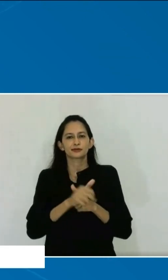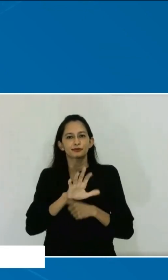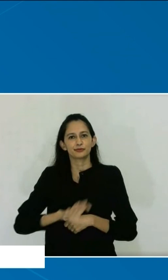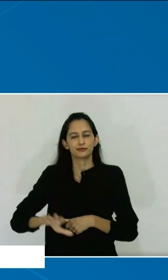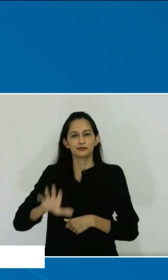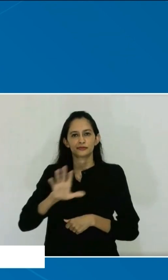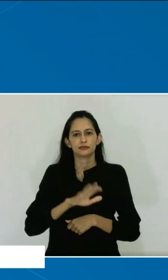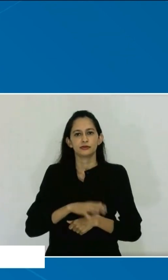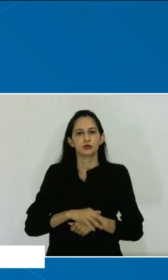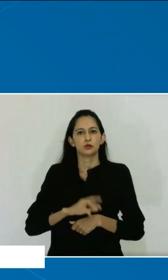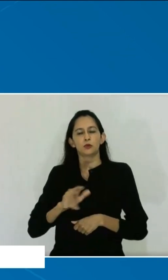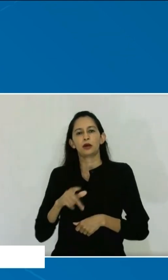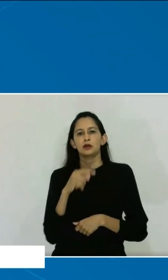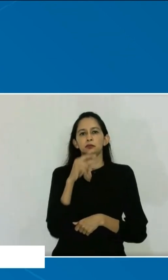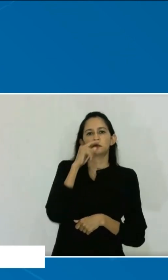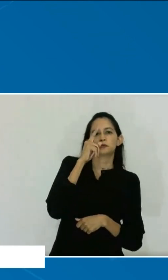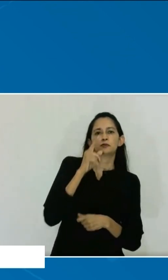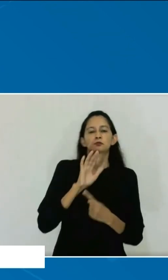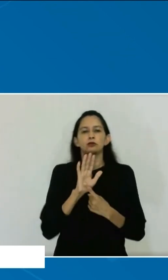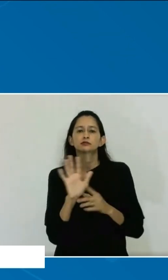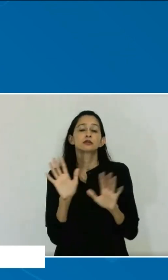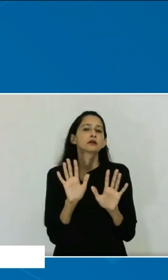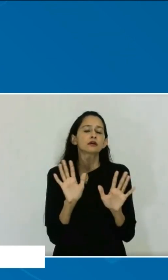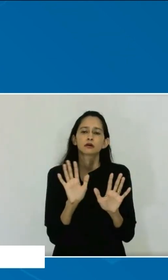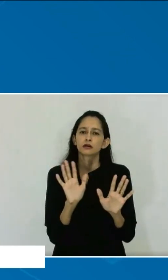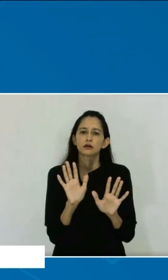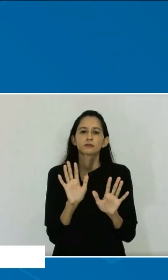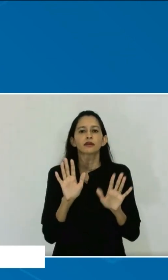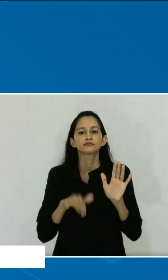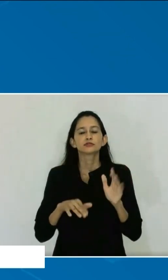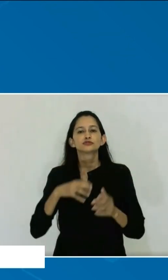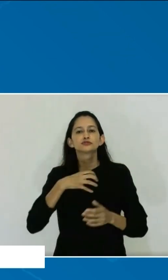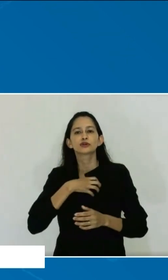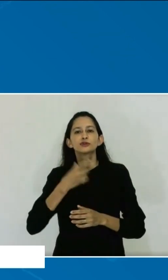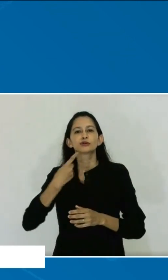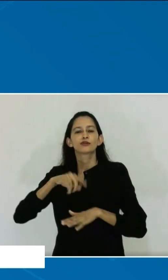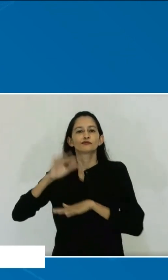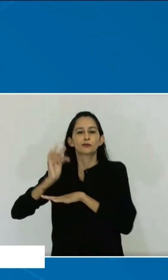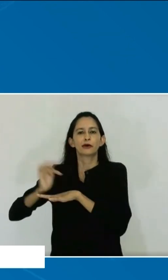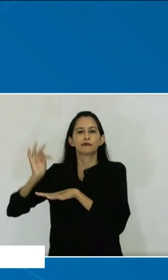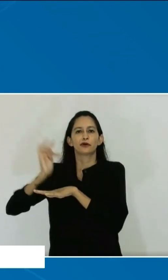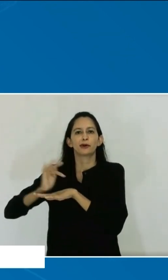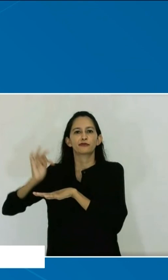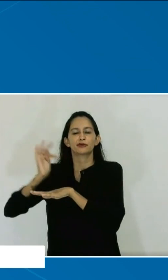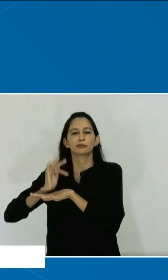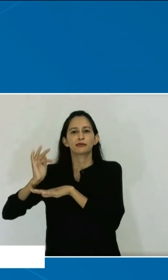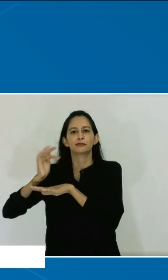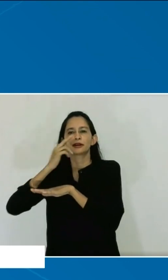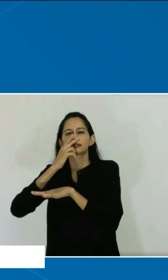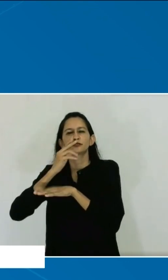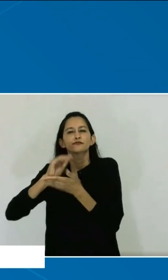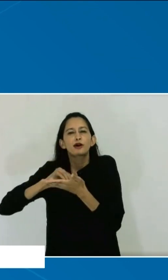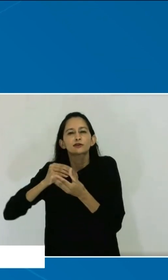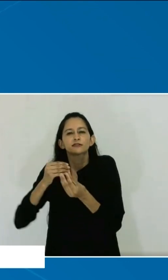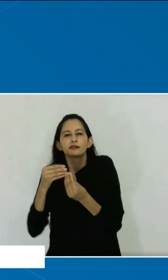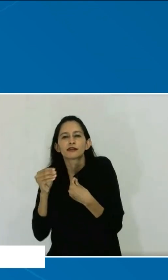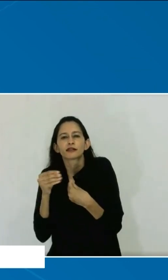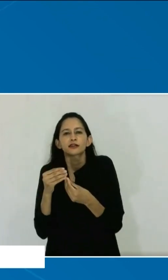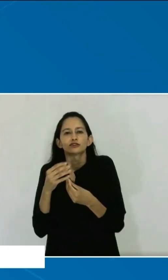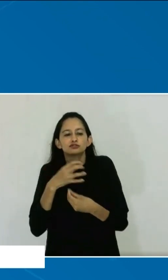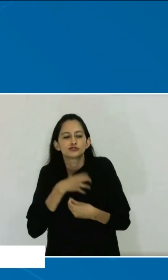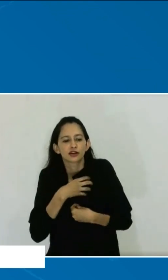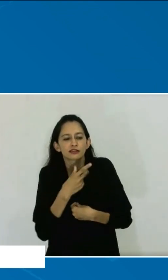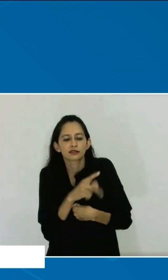por soberba, mas pelo hábito da comunicação formal, nós acabamos atravessando todo